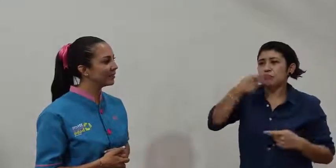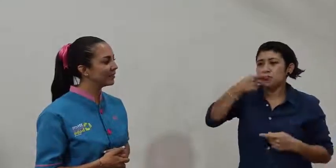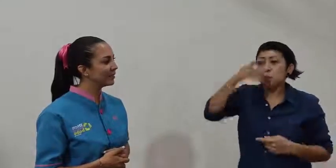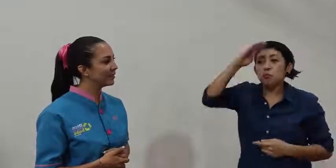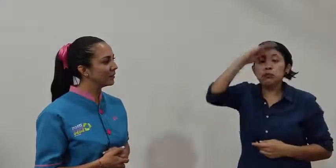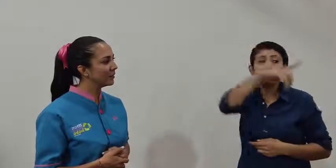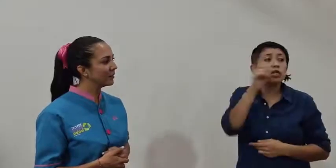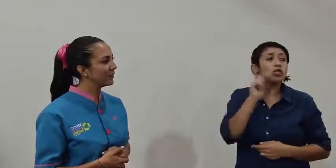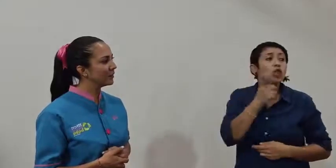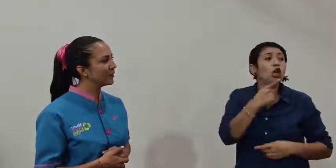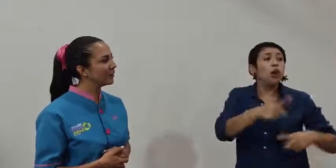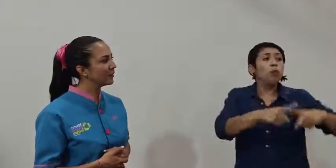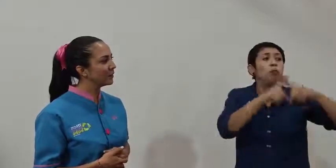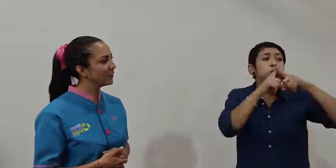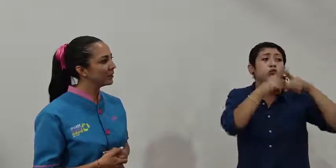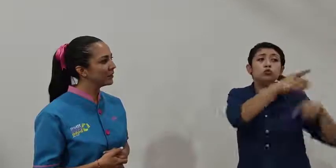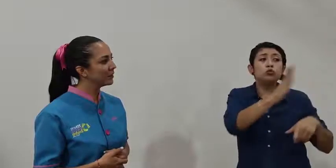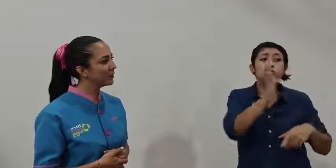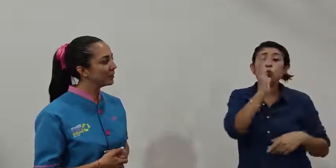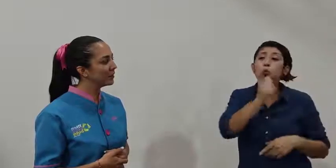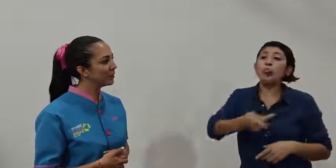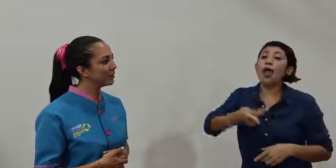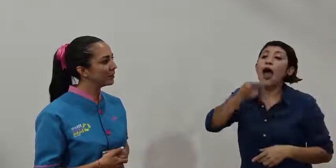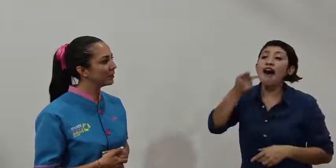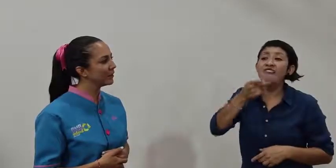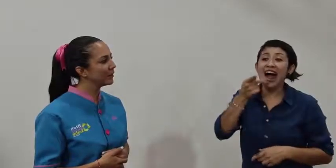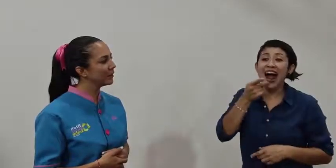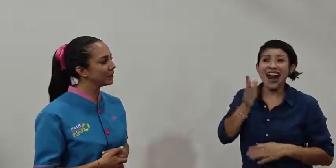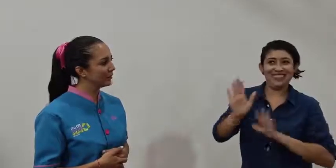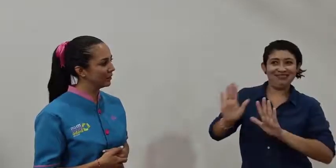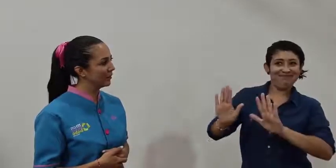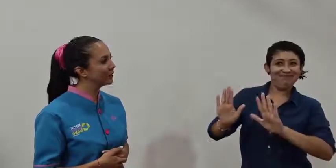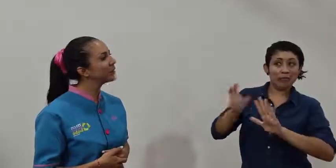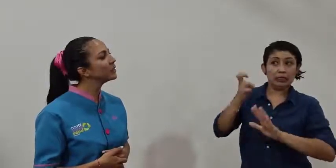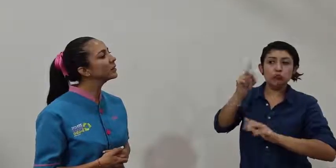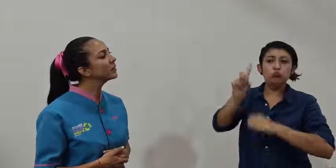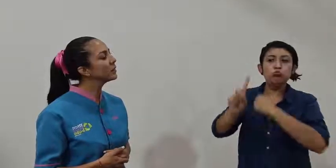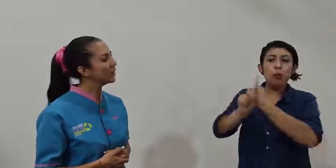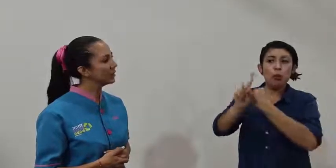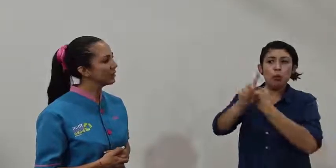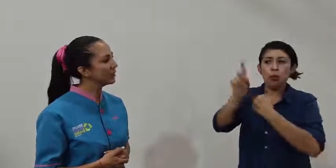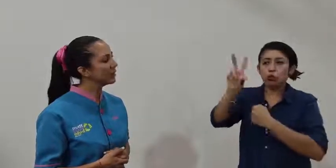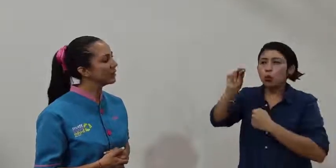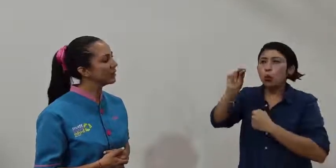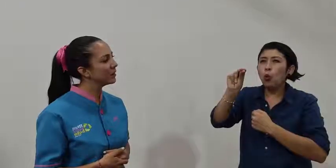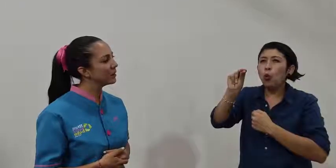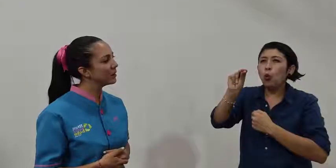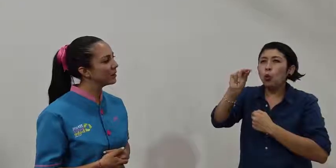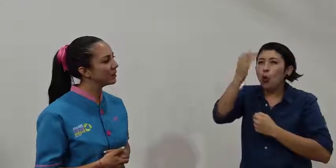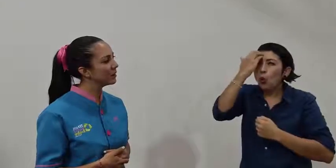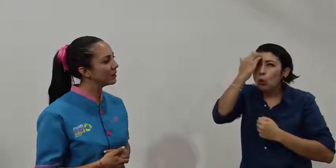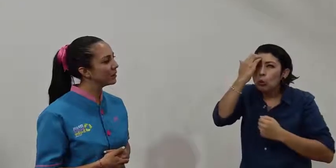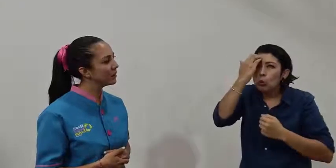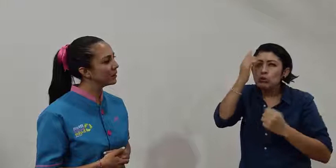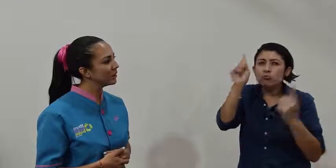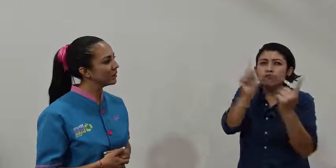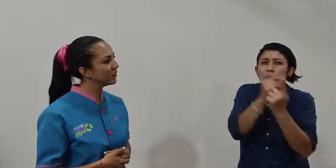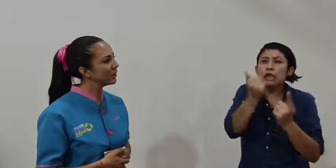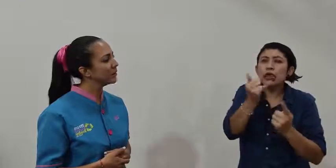Bueno, por ejemplo, la mayoría de las personas oyentes piensan que somos sordomudos,